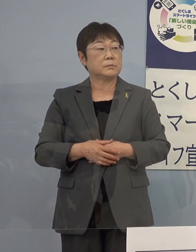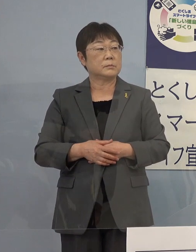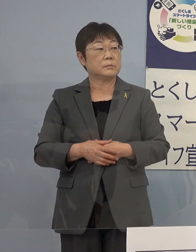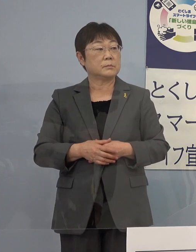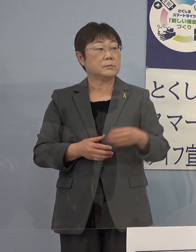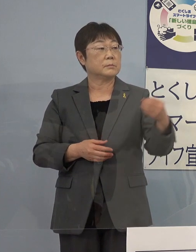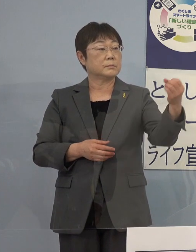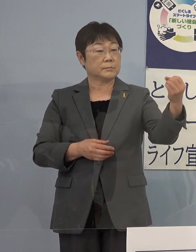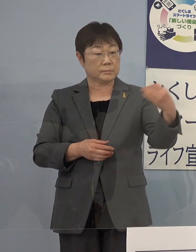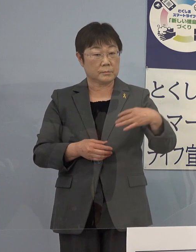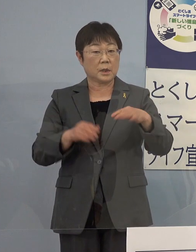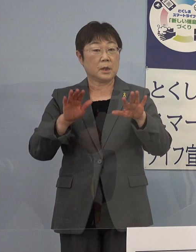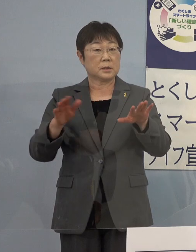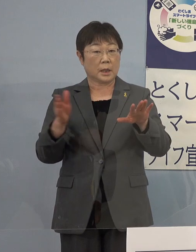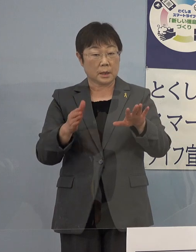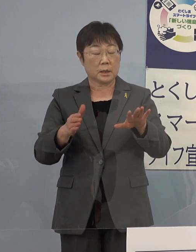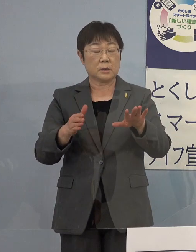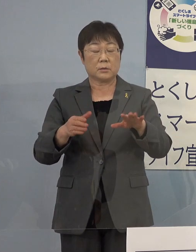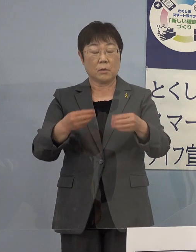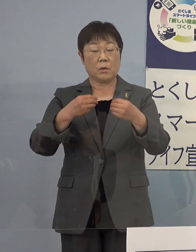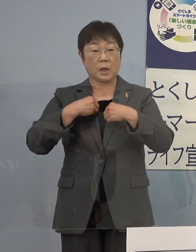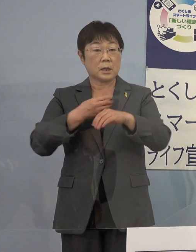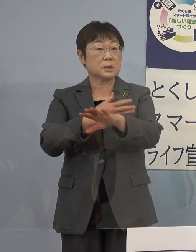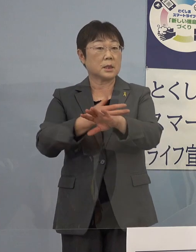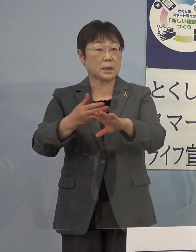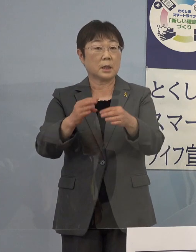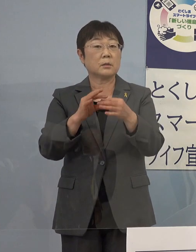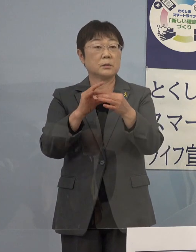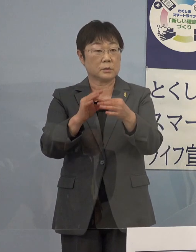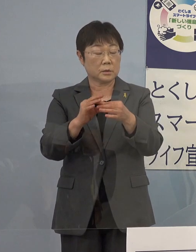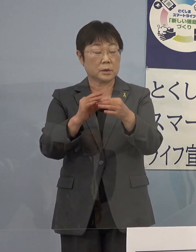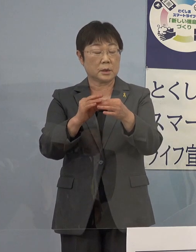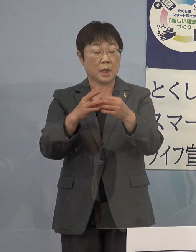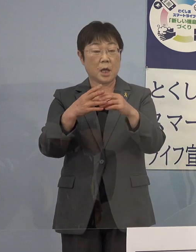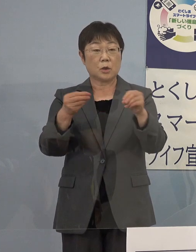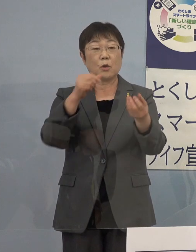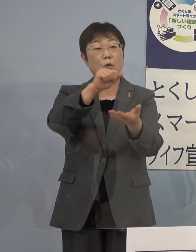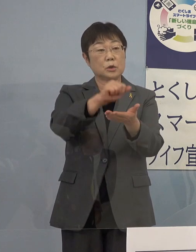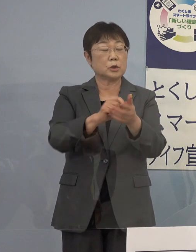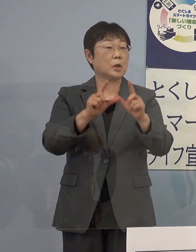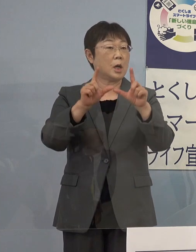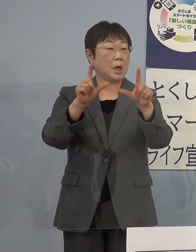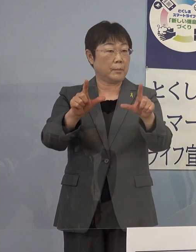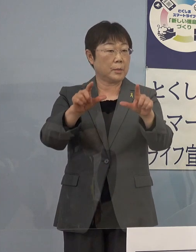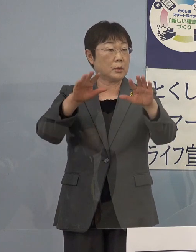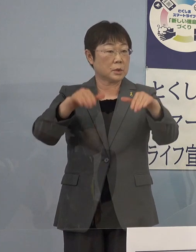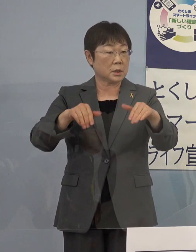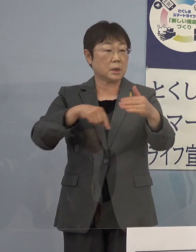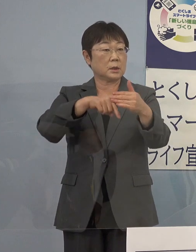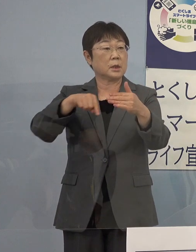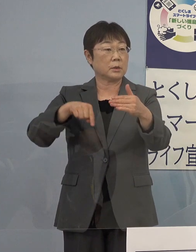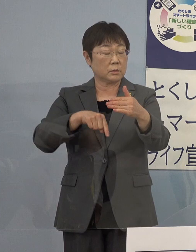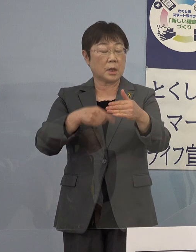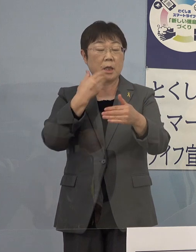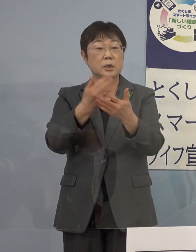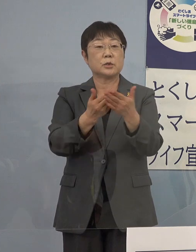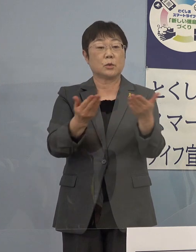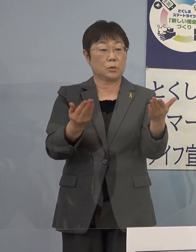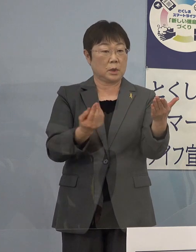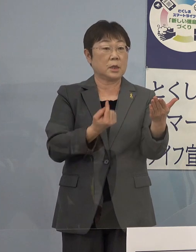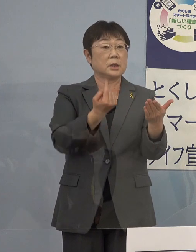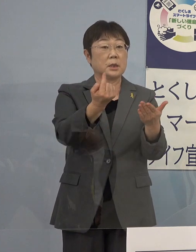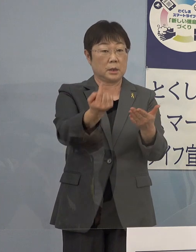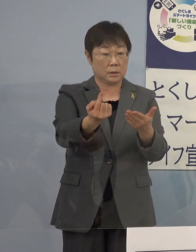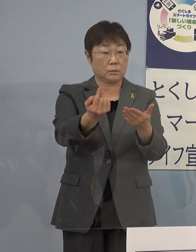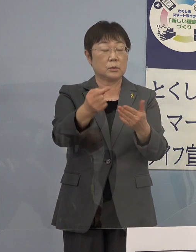すみません、最近の感染経路ということで、まあ、土日に発表された分で、はい、あの飲食店に行かれ